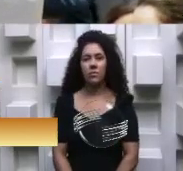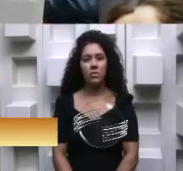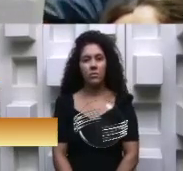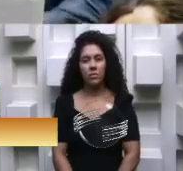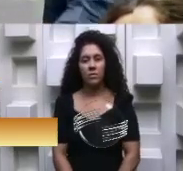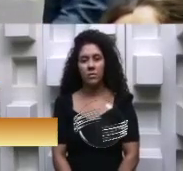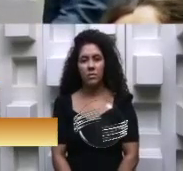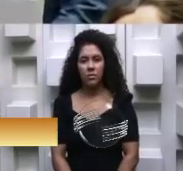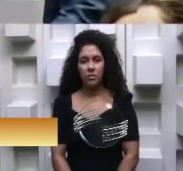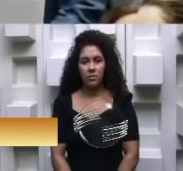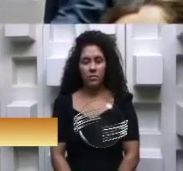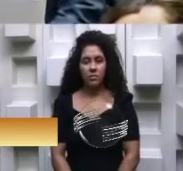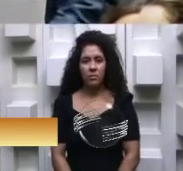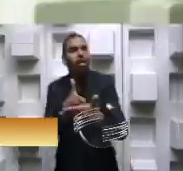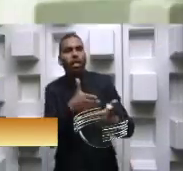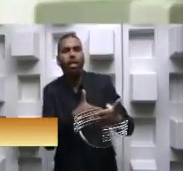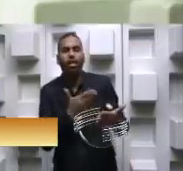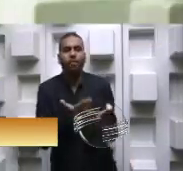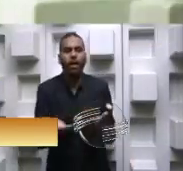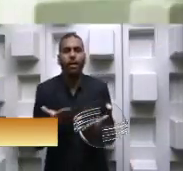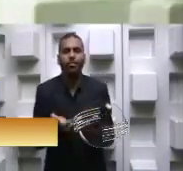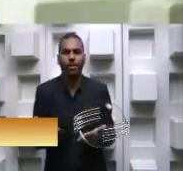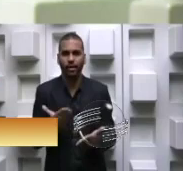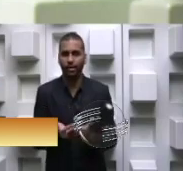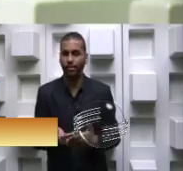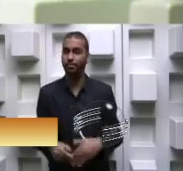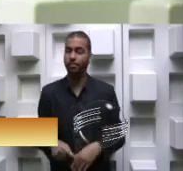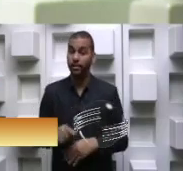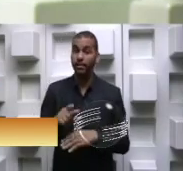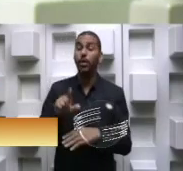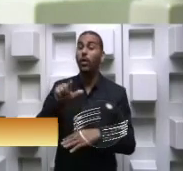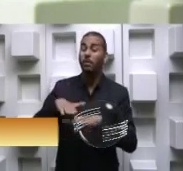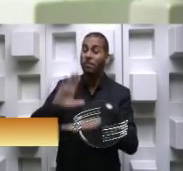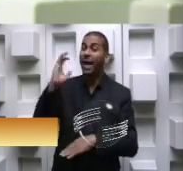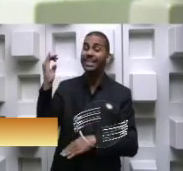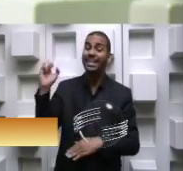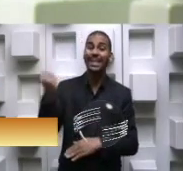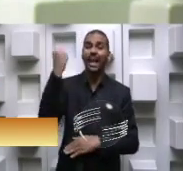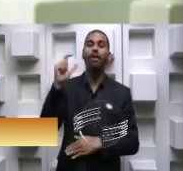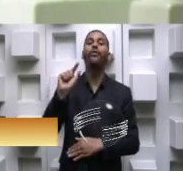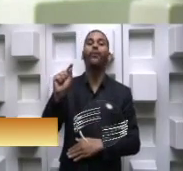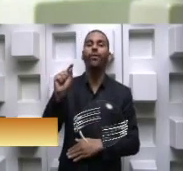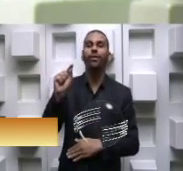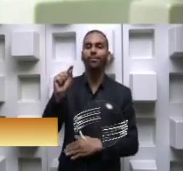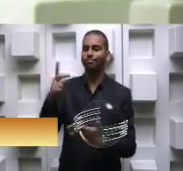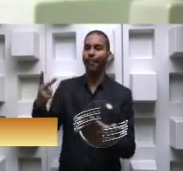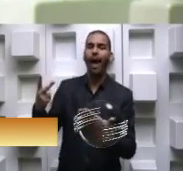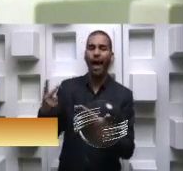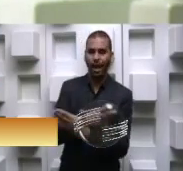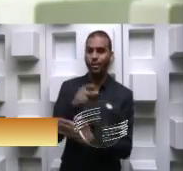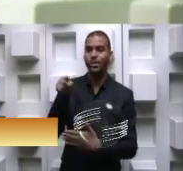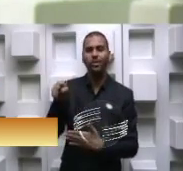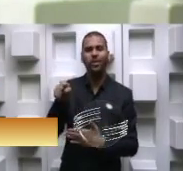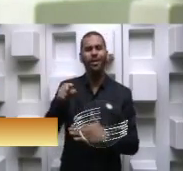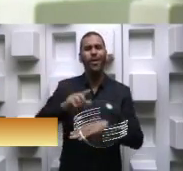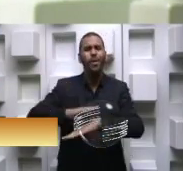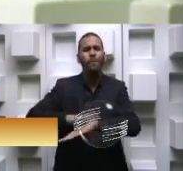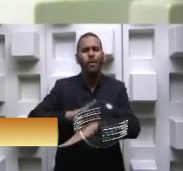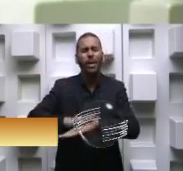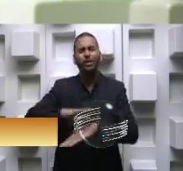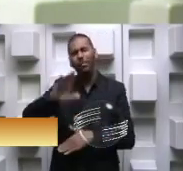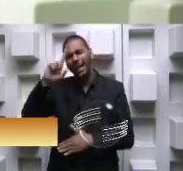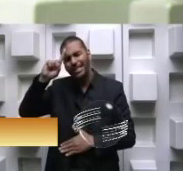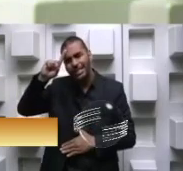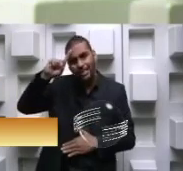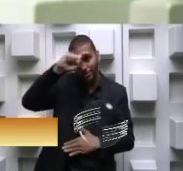a formação de jovens e crianças. E o mais grave foi isso ter ocorrido justamente em um dos momentos